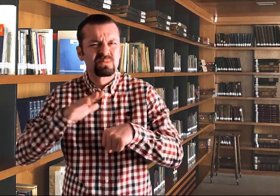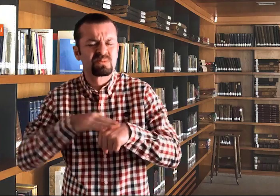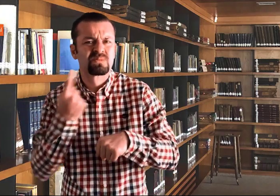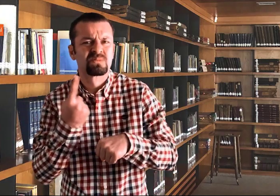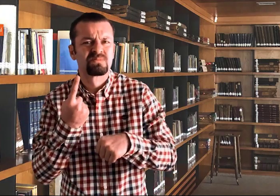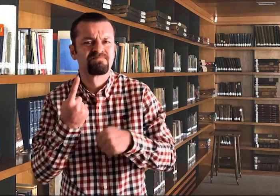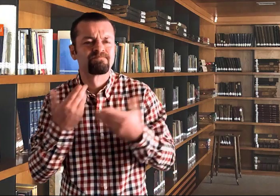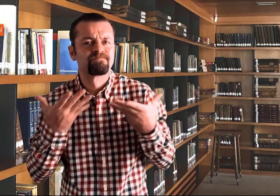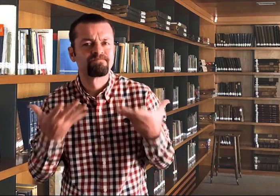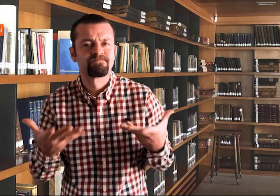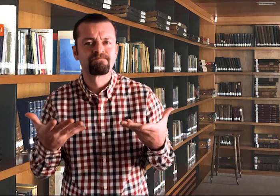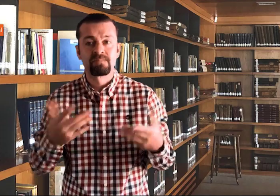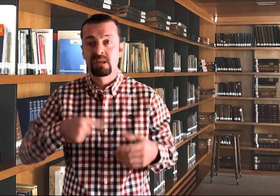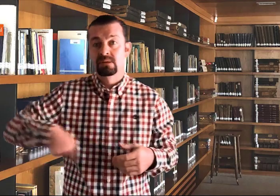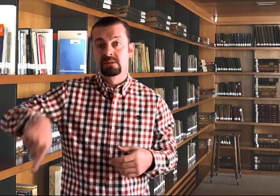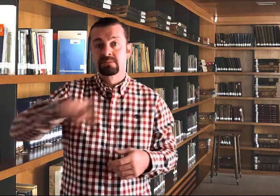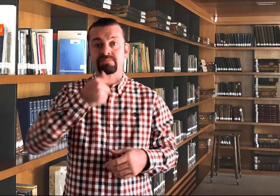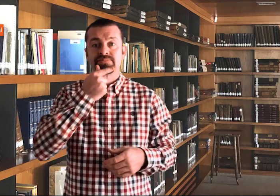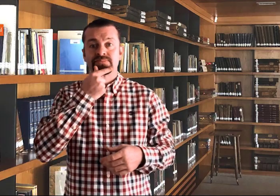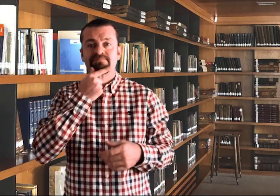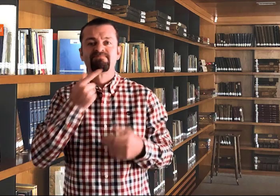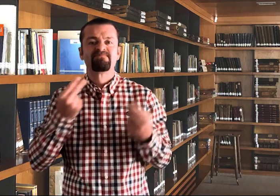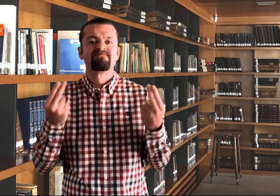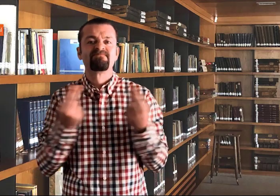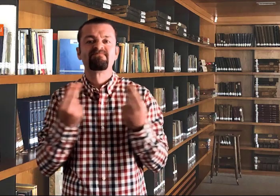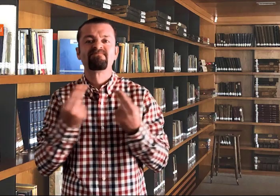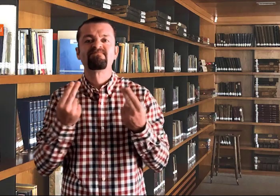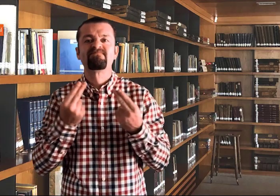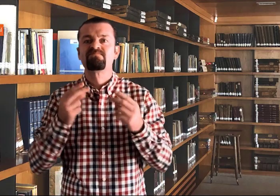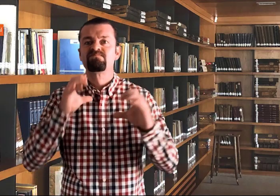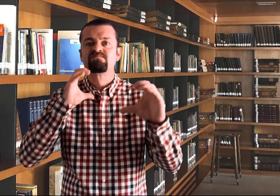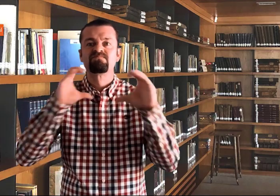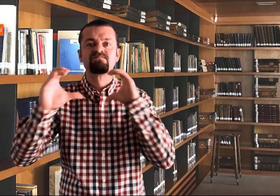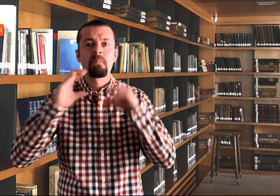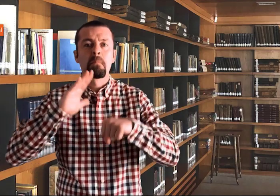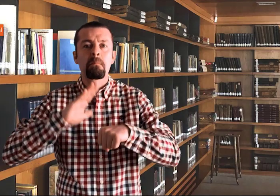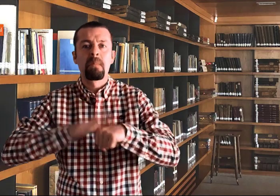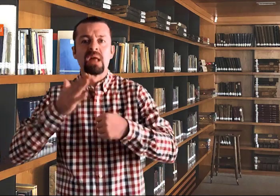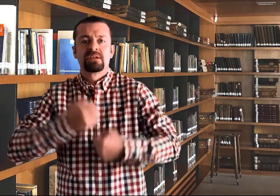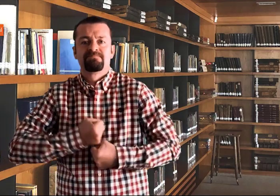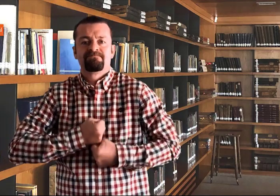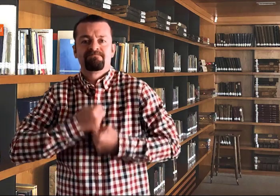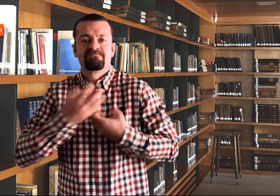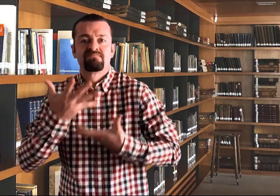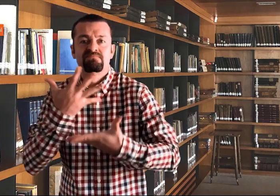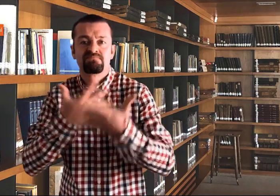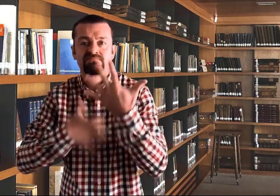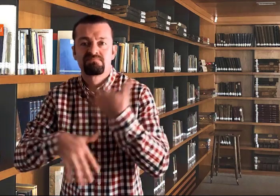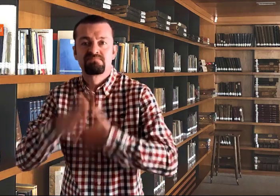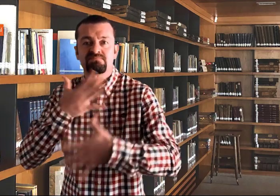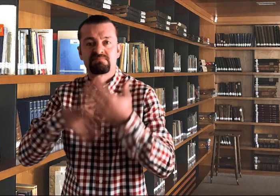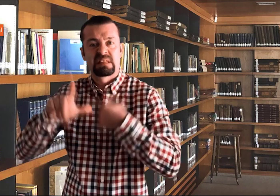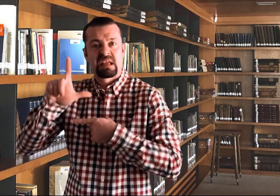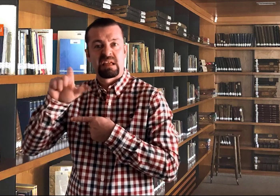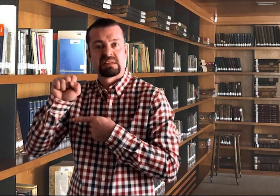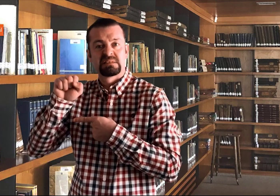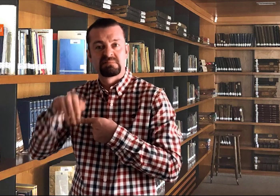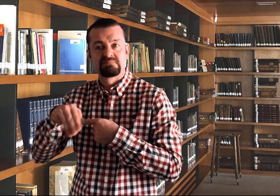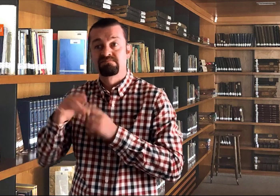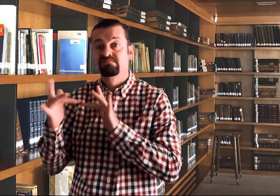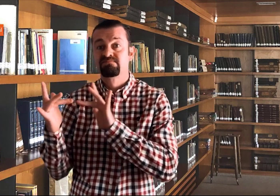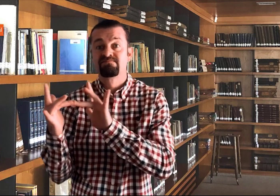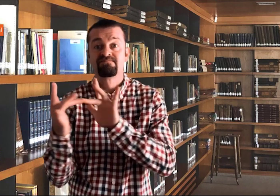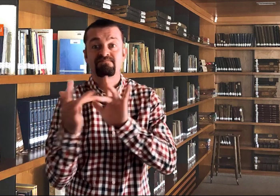En estos momentos en los que nos encontramos en el trabajo a distancia, surgen otros retos, porque para que pueda surgir